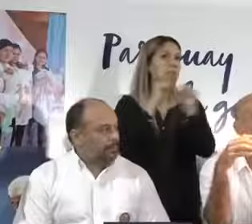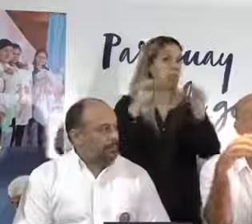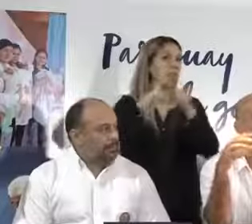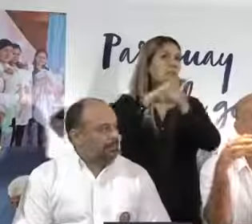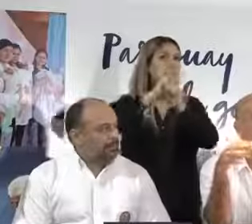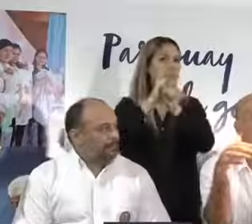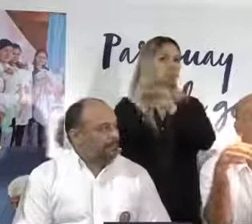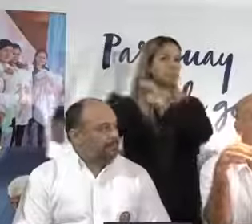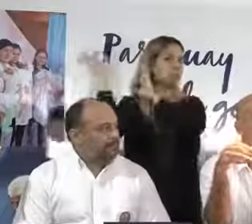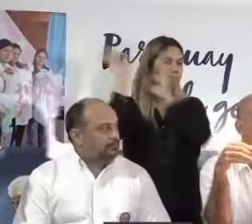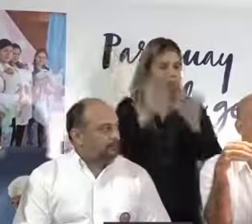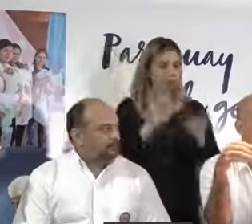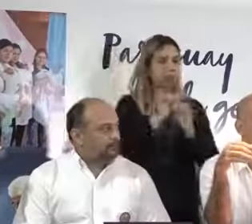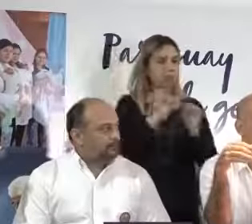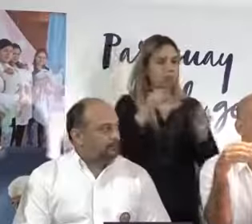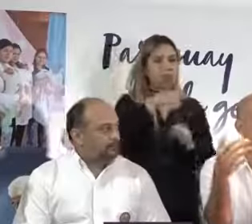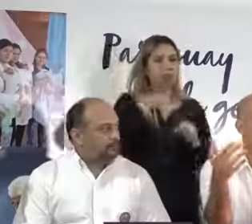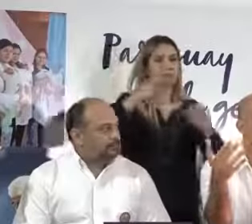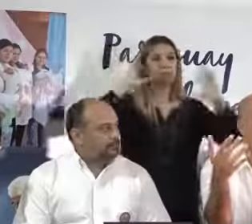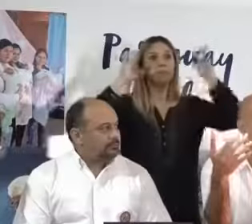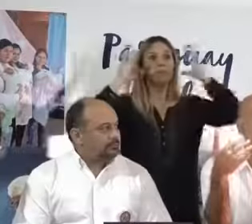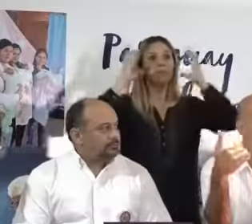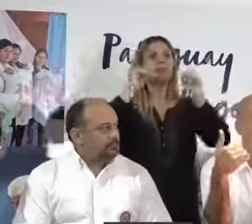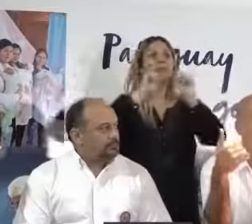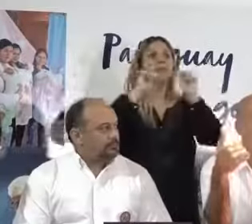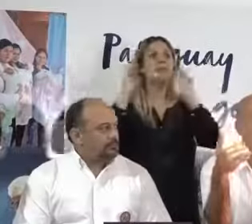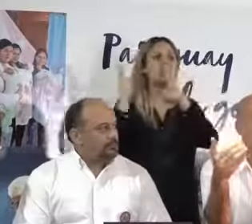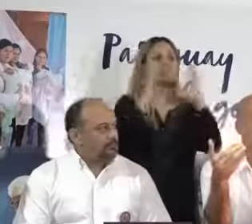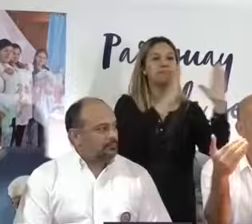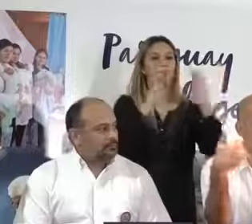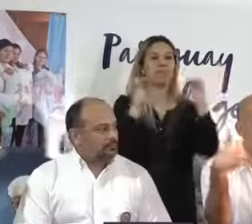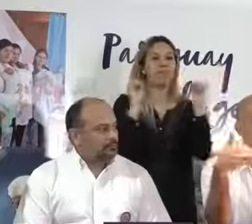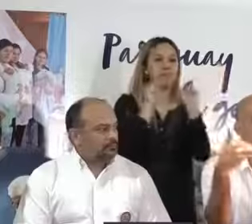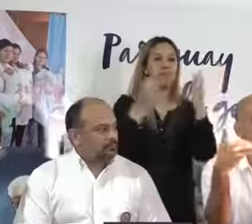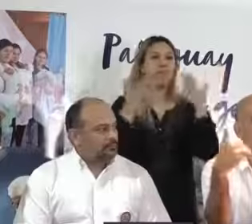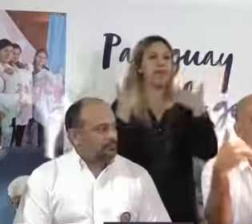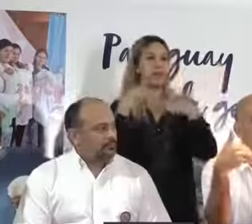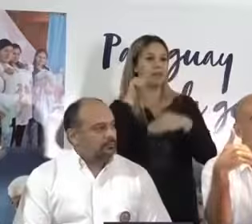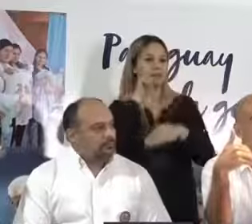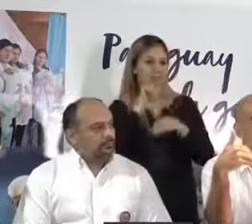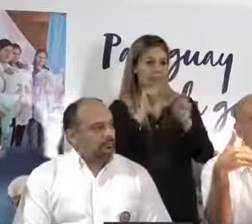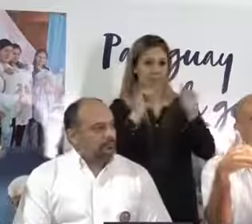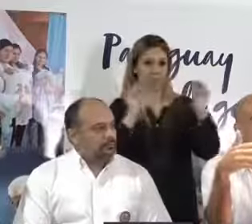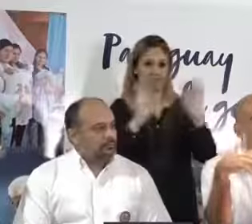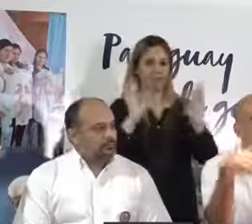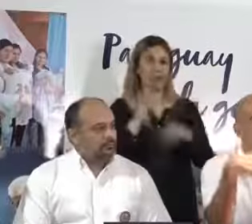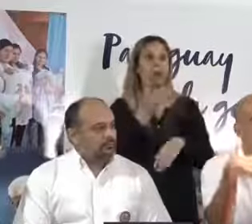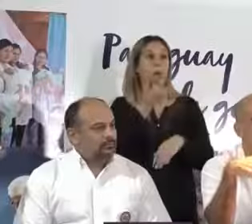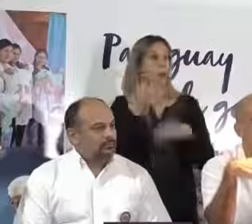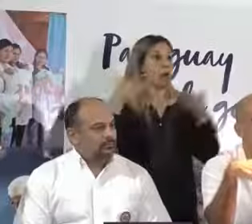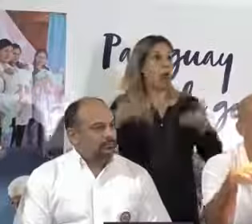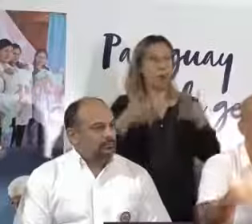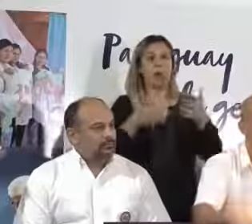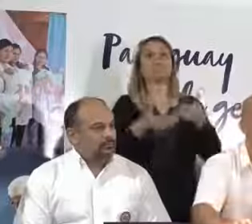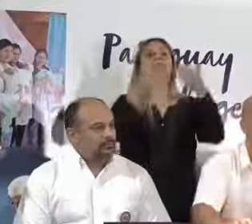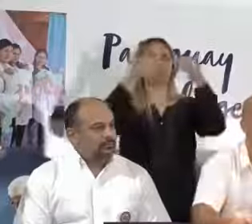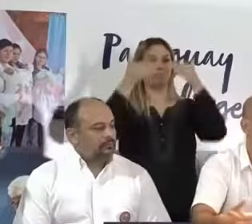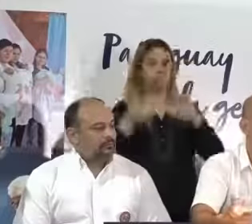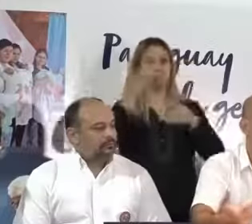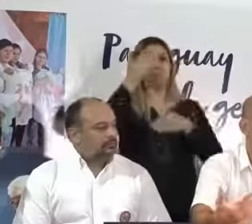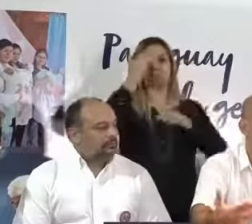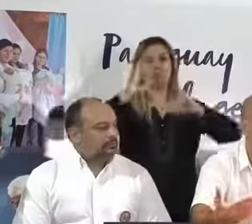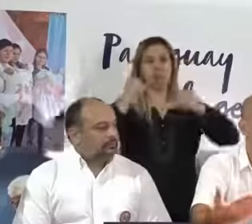es una cuestión predominantemente estacional, ¿verdad? Eso es lo que nuestra planificación tiene que adelantarse ante la presencia del